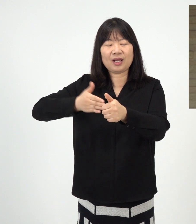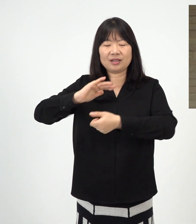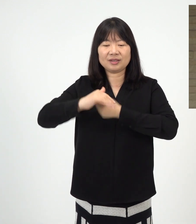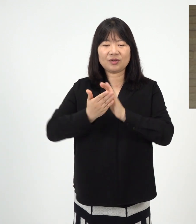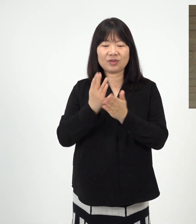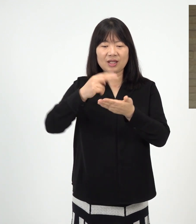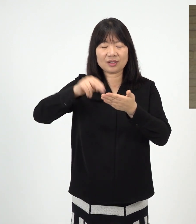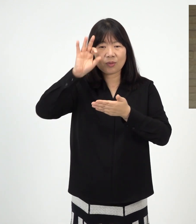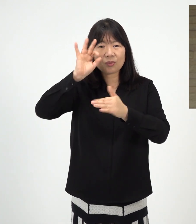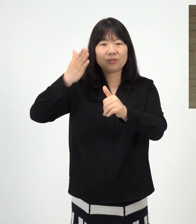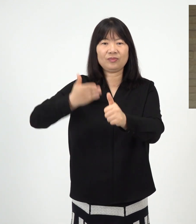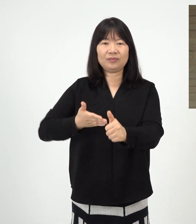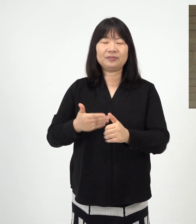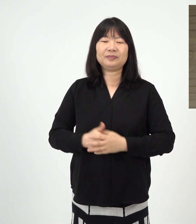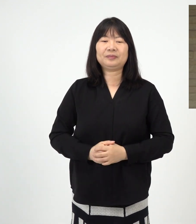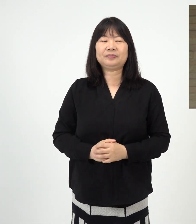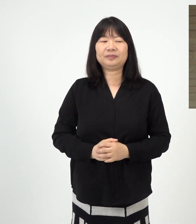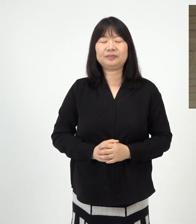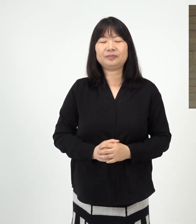성경을 볼까요?